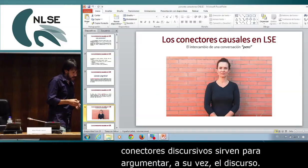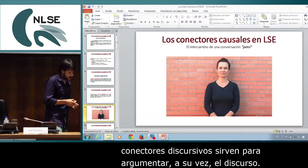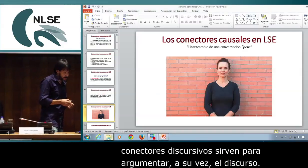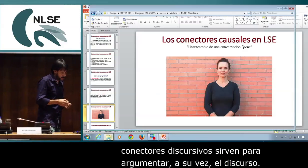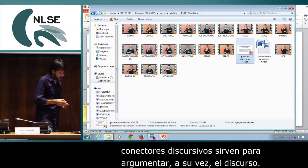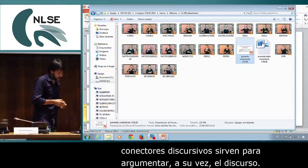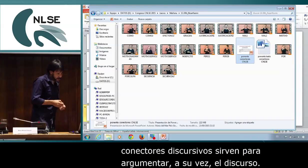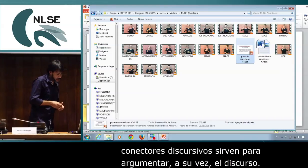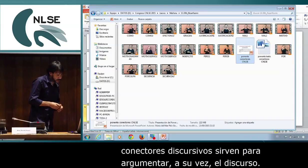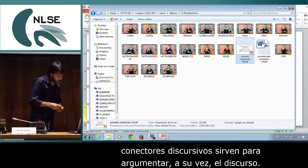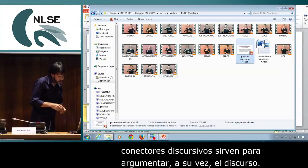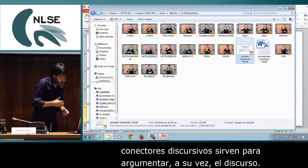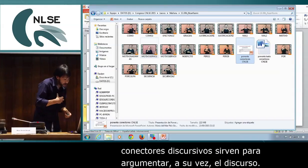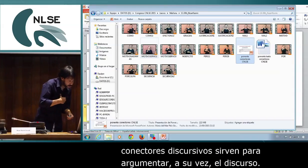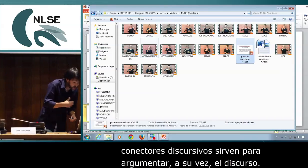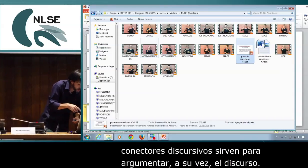Perdonad.